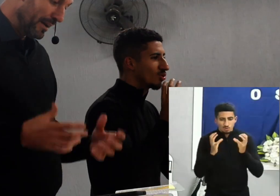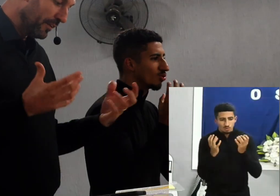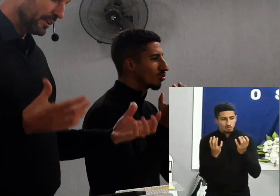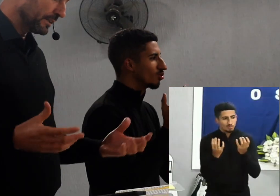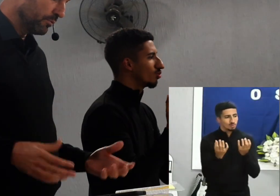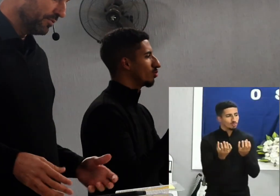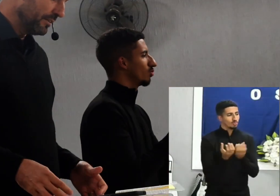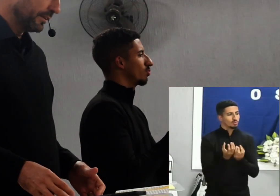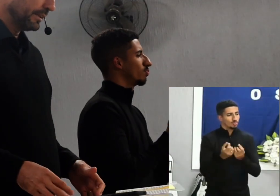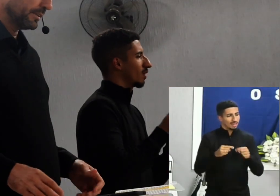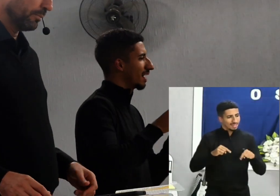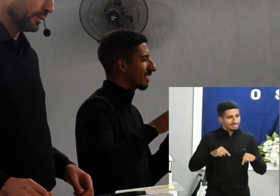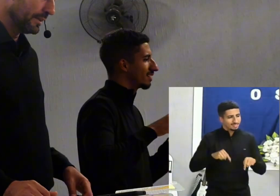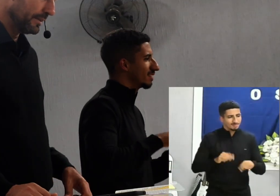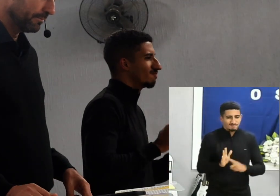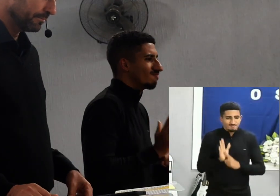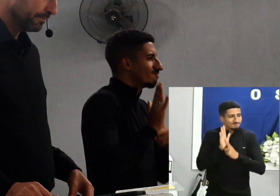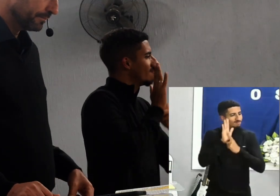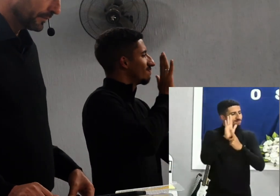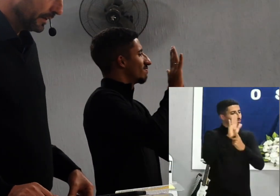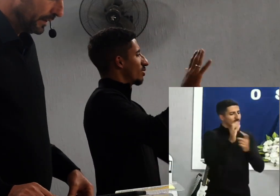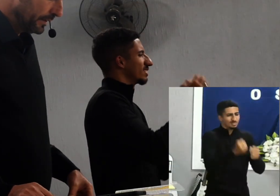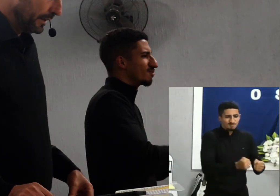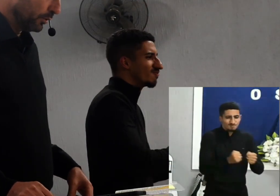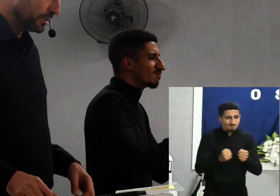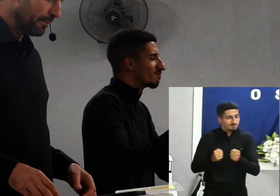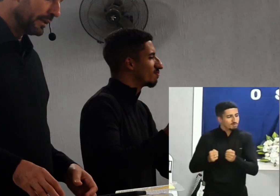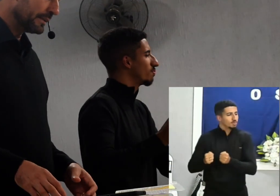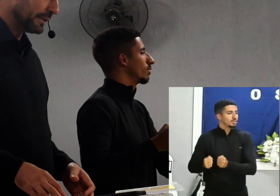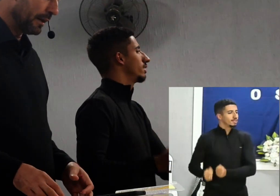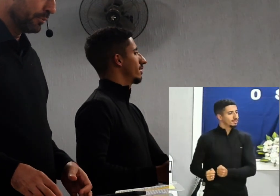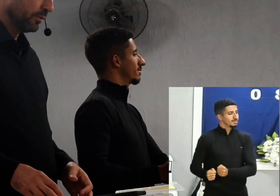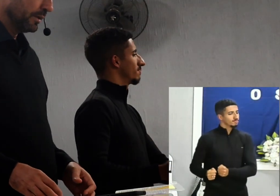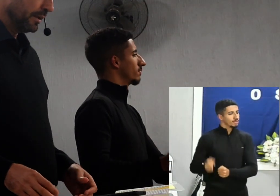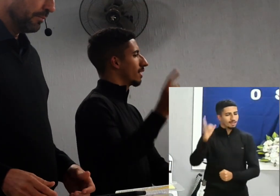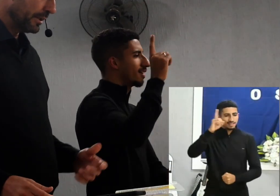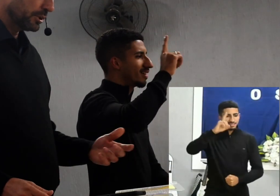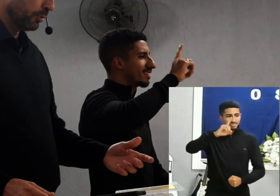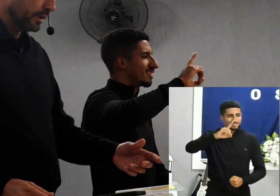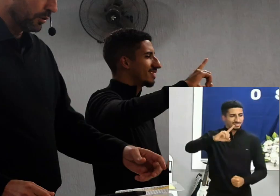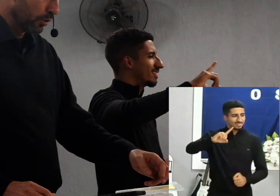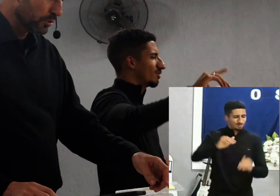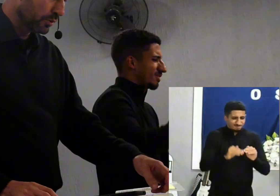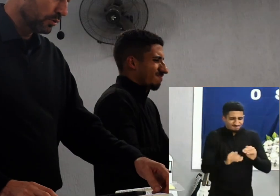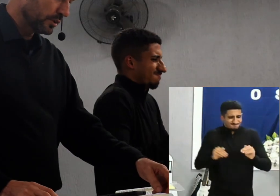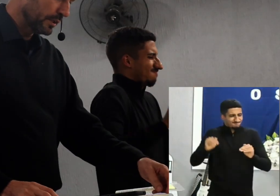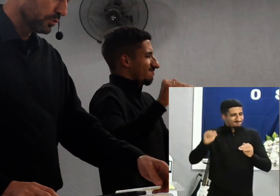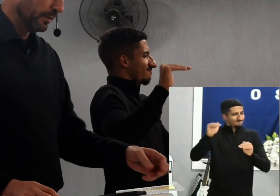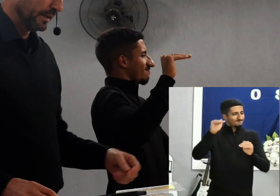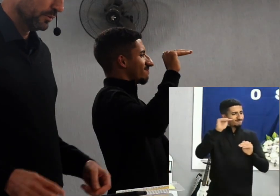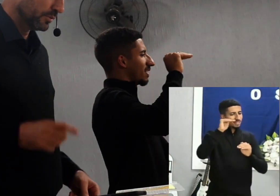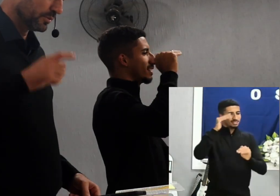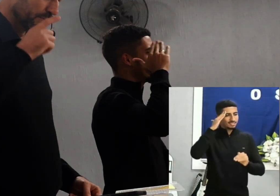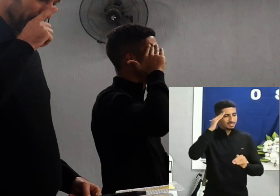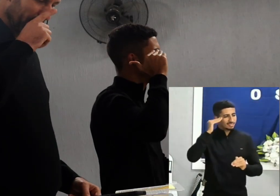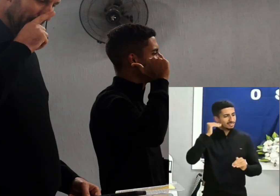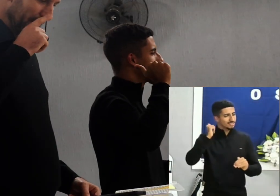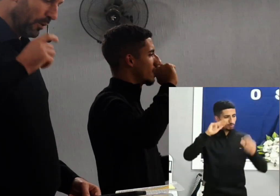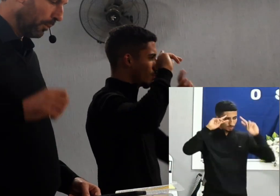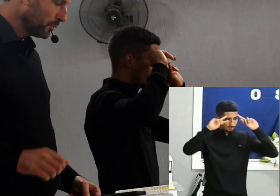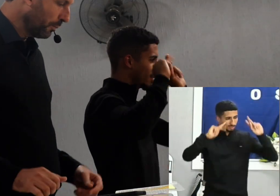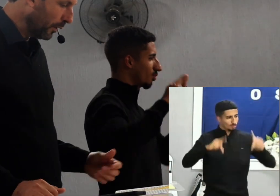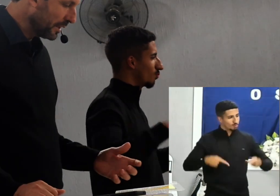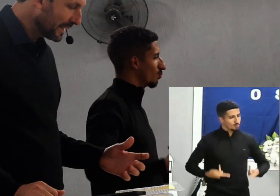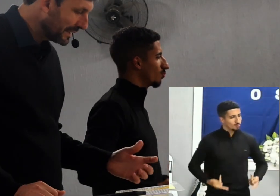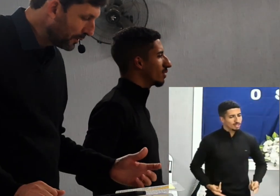é uma manifestação viva desse poder. Deus é mais sábio e mais poderoso do que os seres humanos.